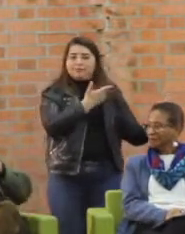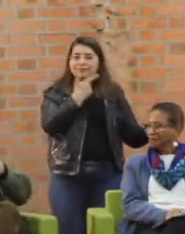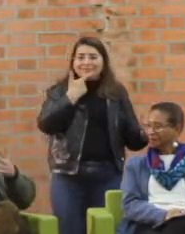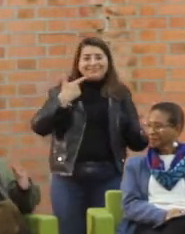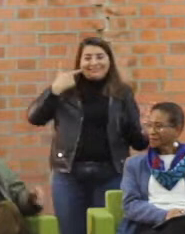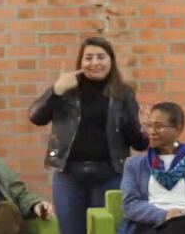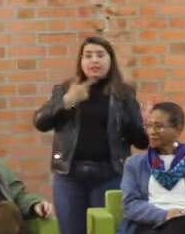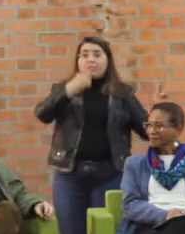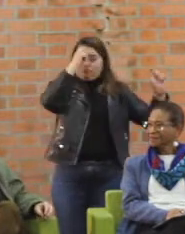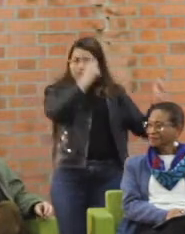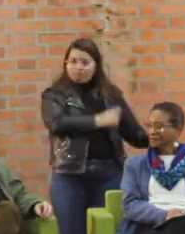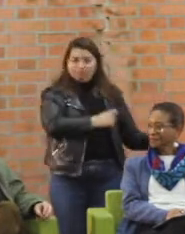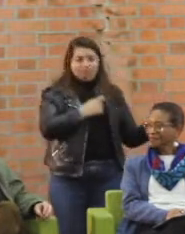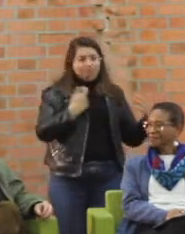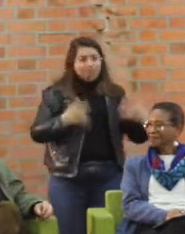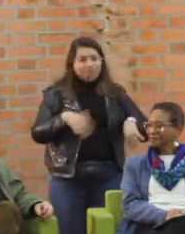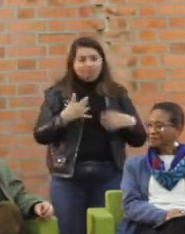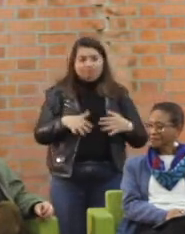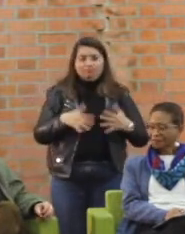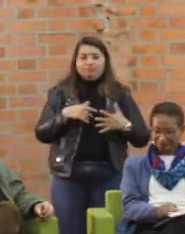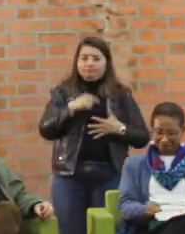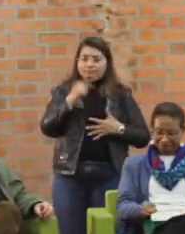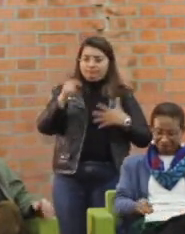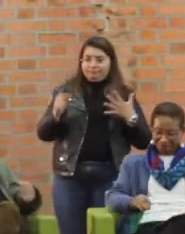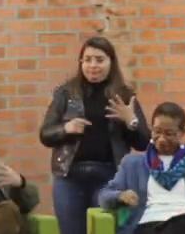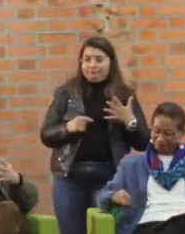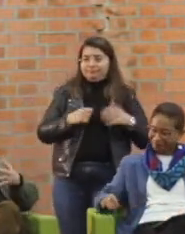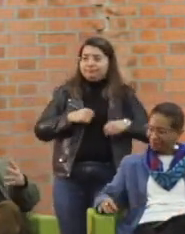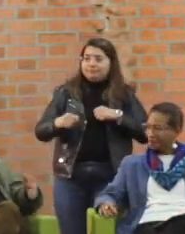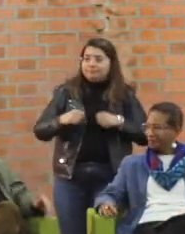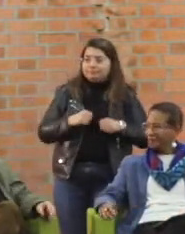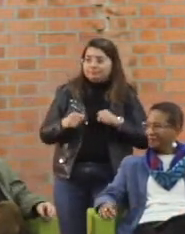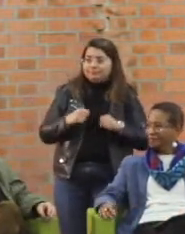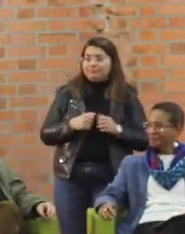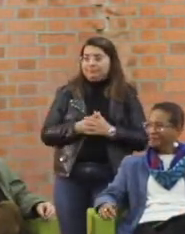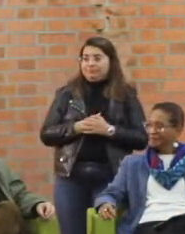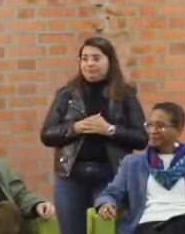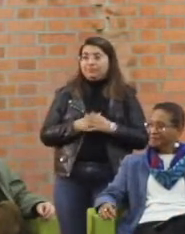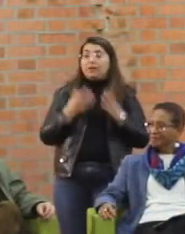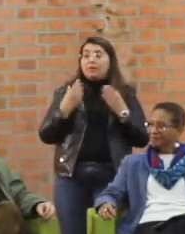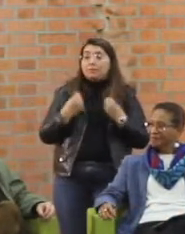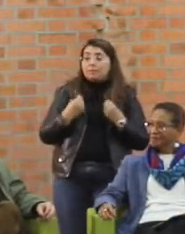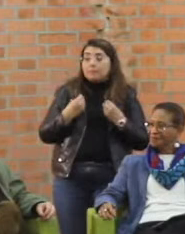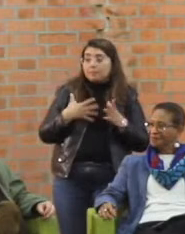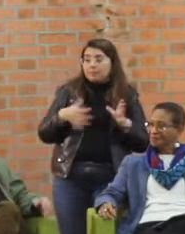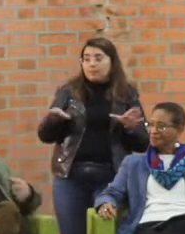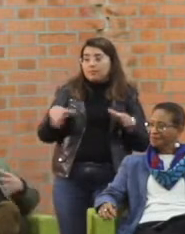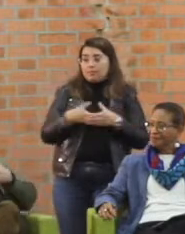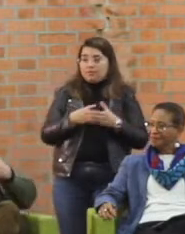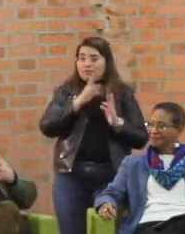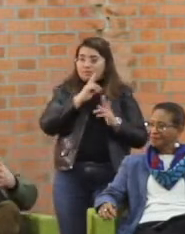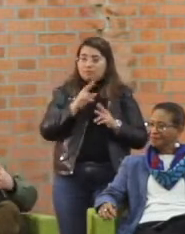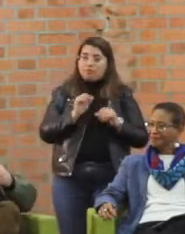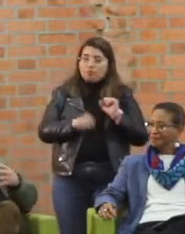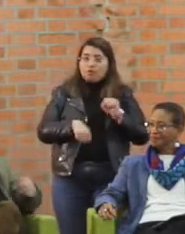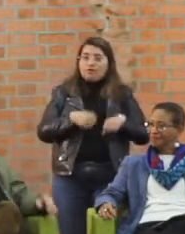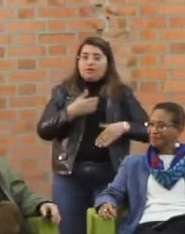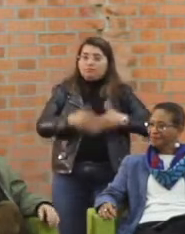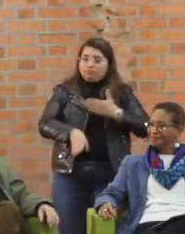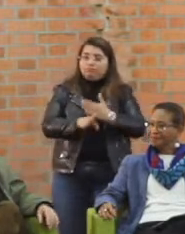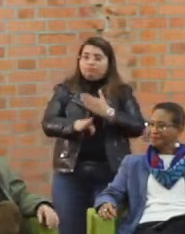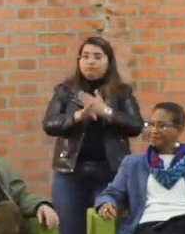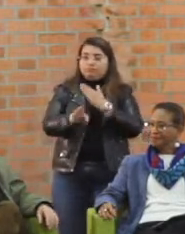y por eso me gustó mucho esa expresión de Ana Cristina que hoy para quienes la conocieron pues es un día que